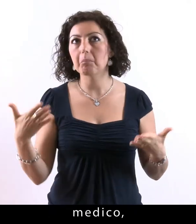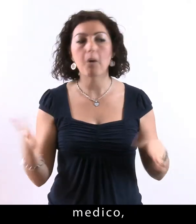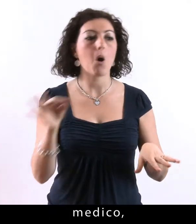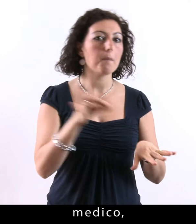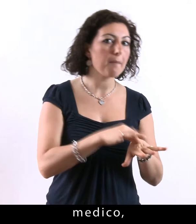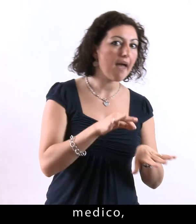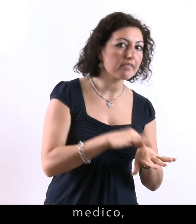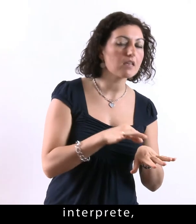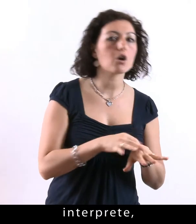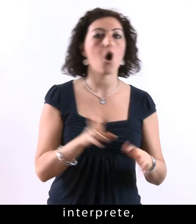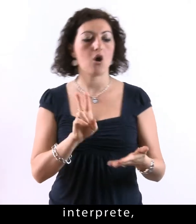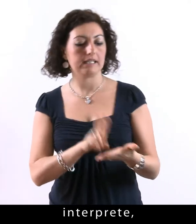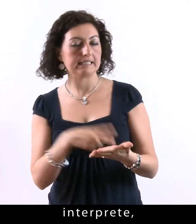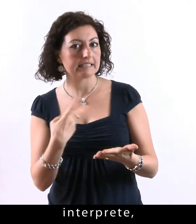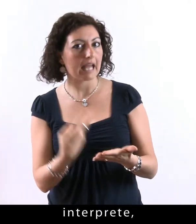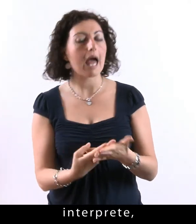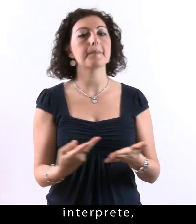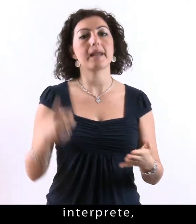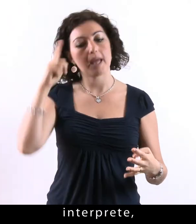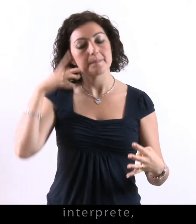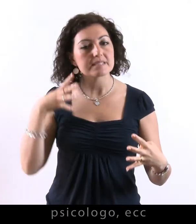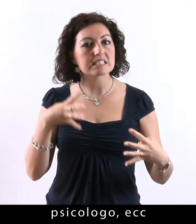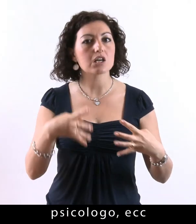interprete, psicologo, ecc.